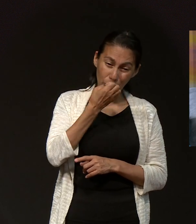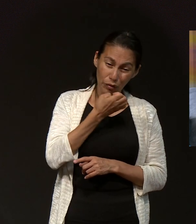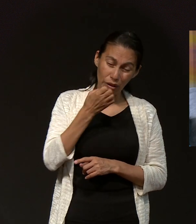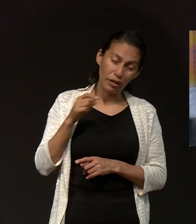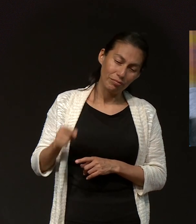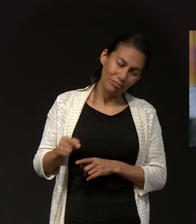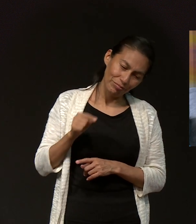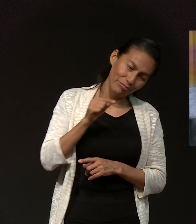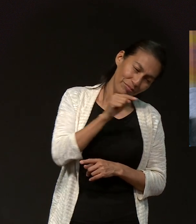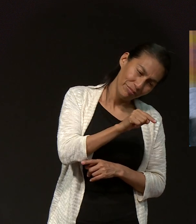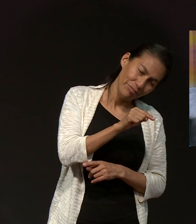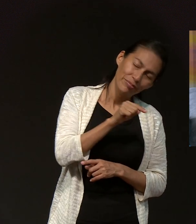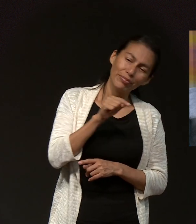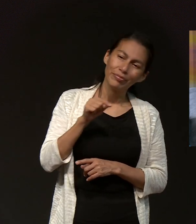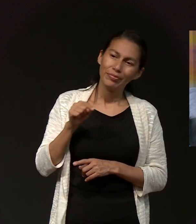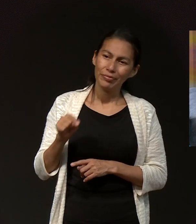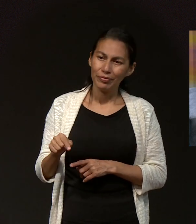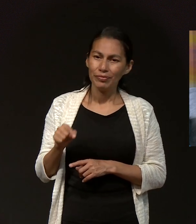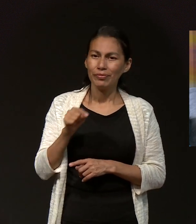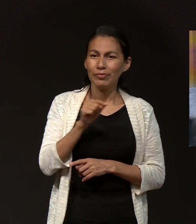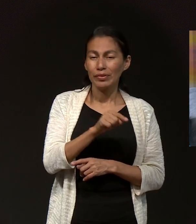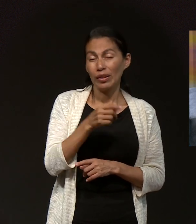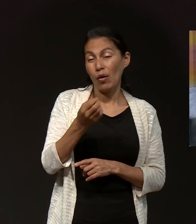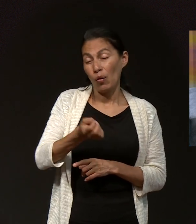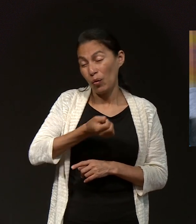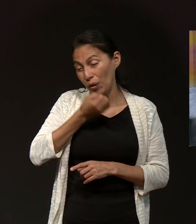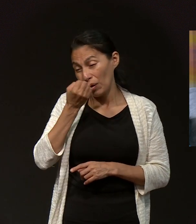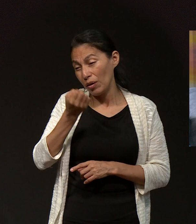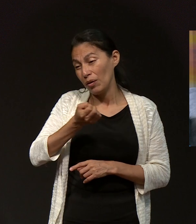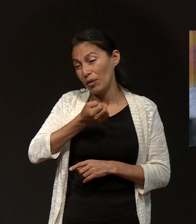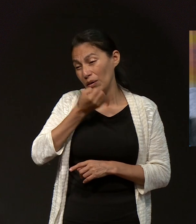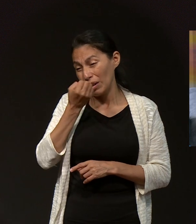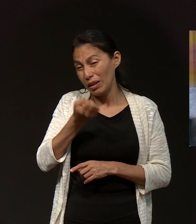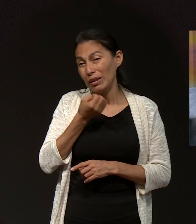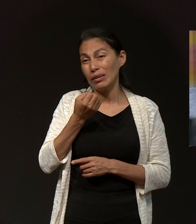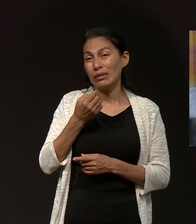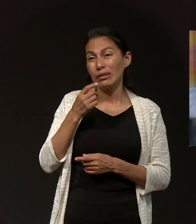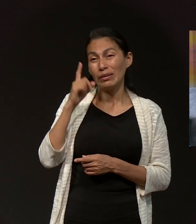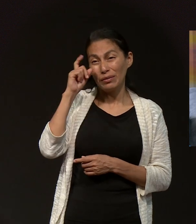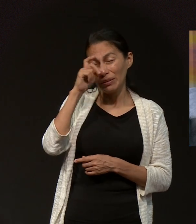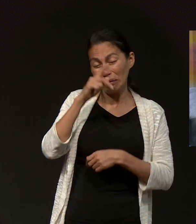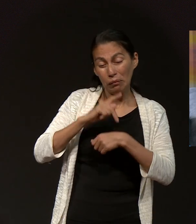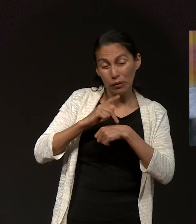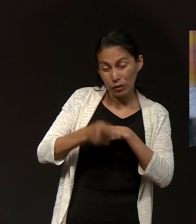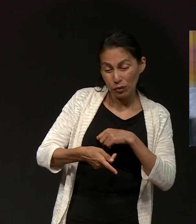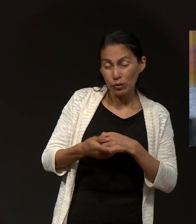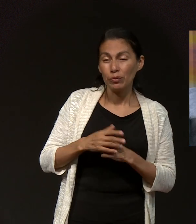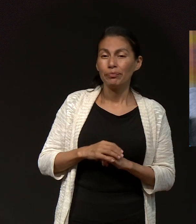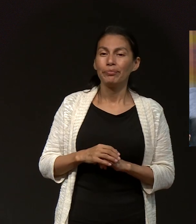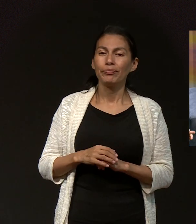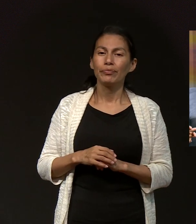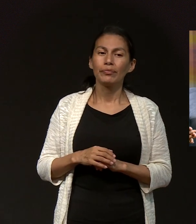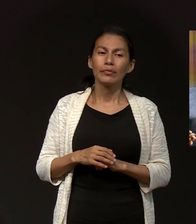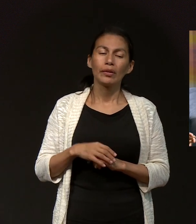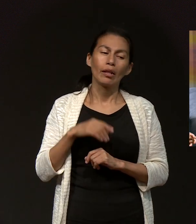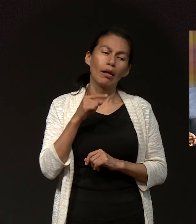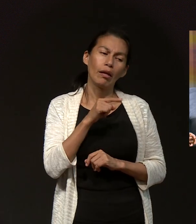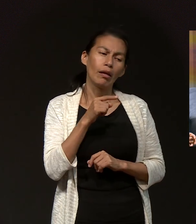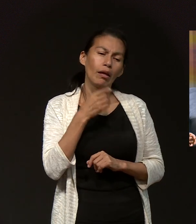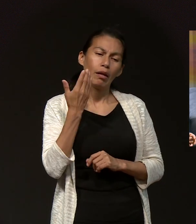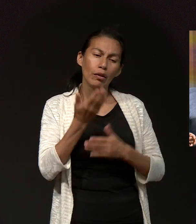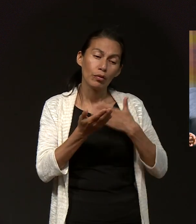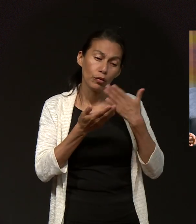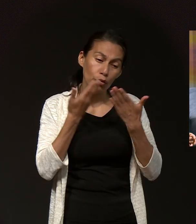escuela. Así que, pues, bastante oración también, ¿no?, por los riesgos de estar yendo y viniendo. Ella estudiaba en una universidad